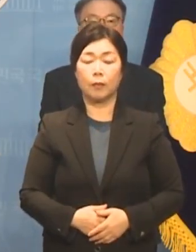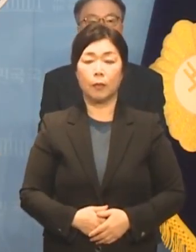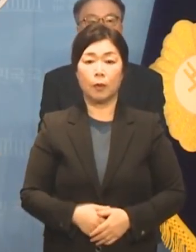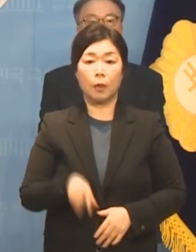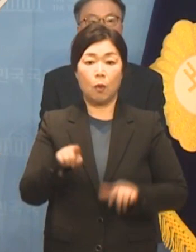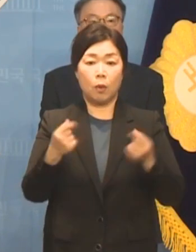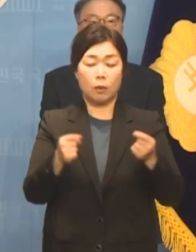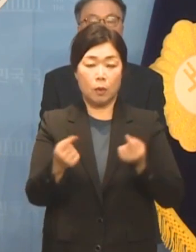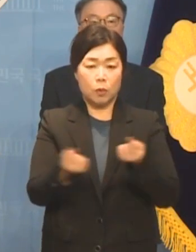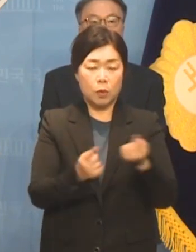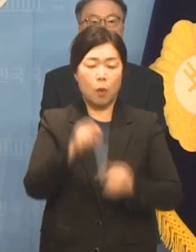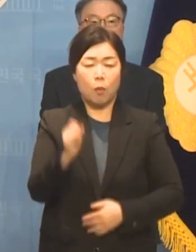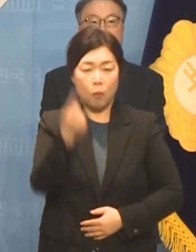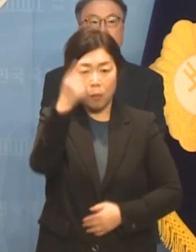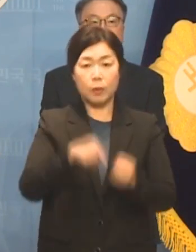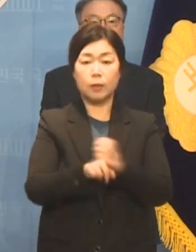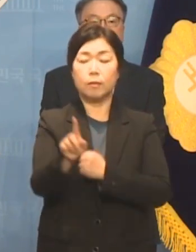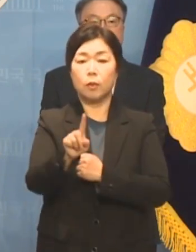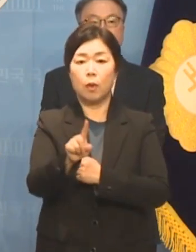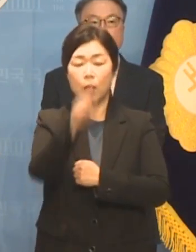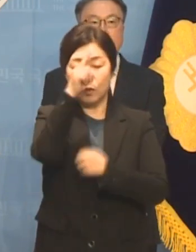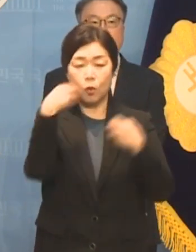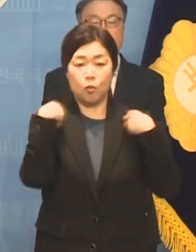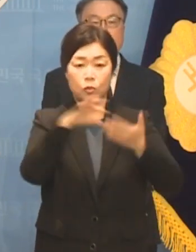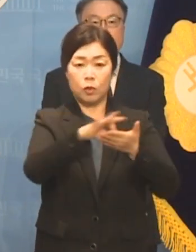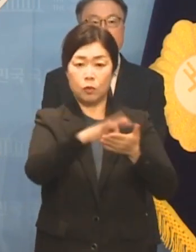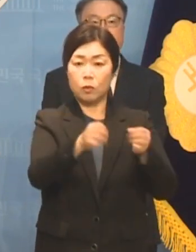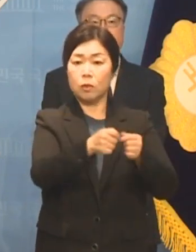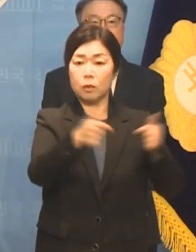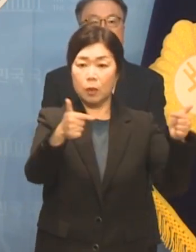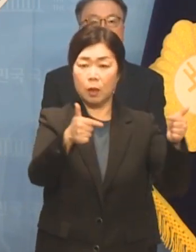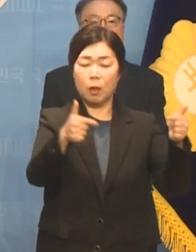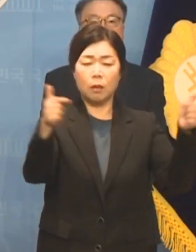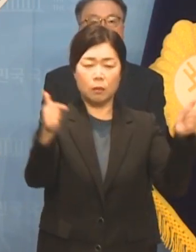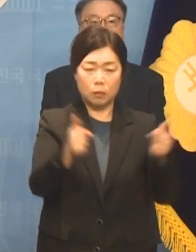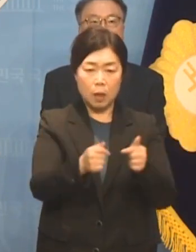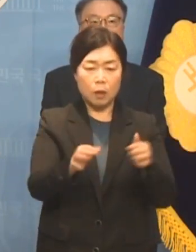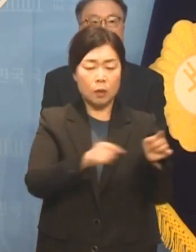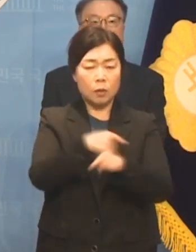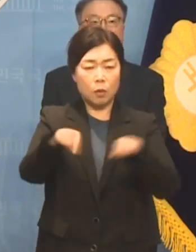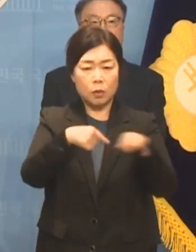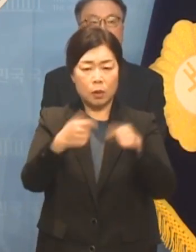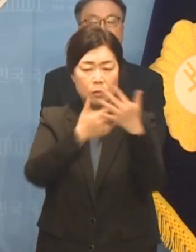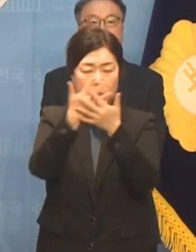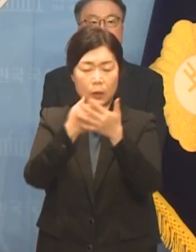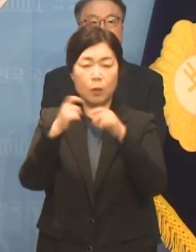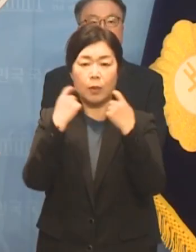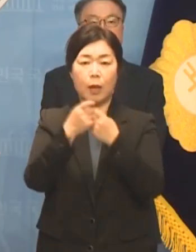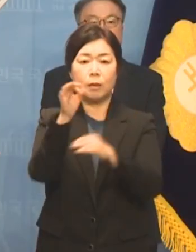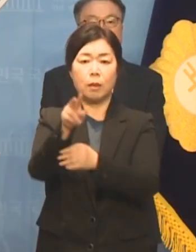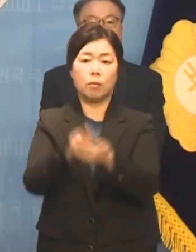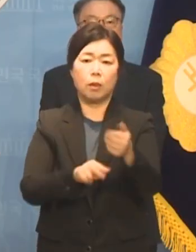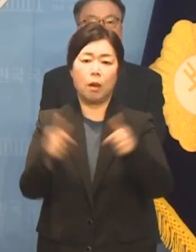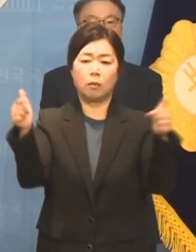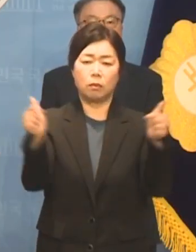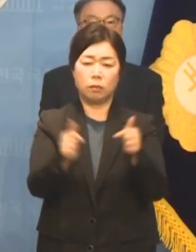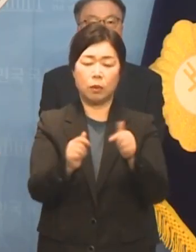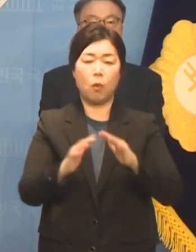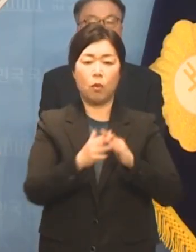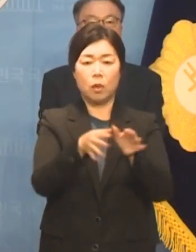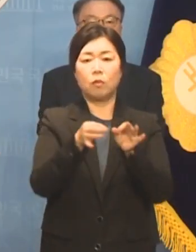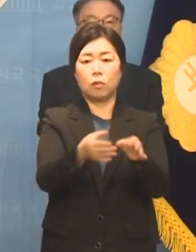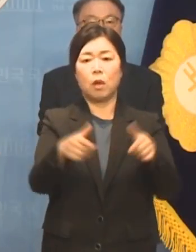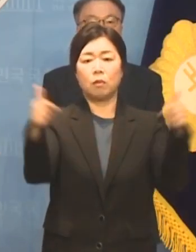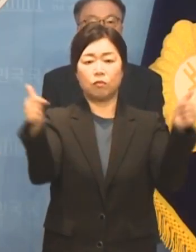이러한 조정의 원인으로서 정부 지출 증가세 둔화, 정치 불확실성, 민간 소비 위축, 건설 투자